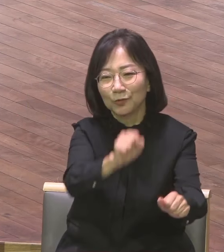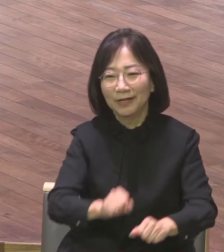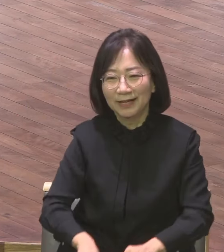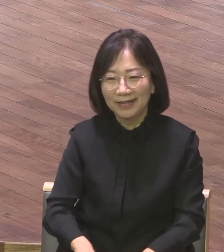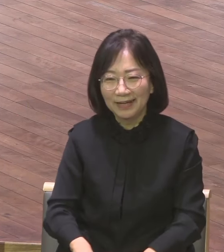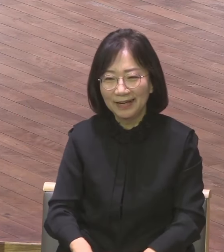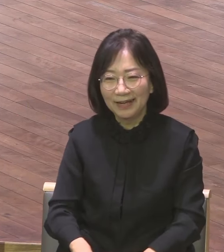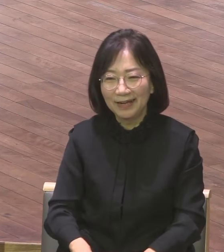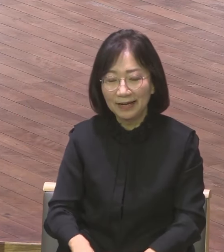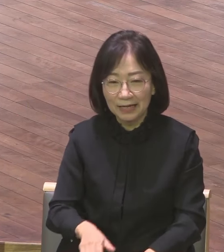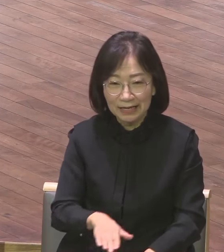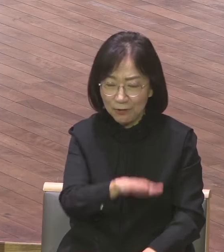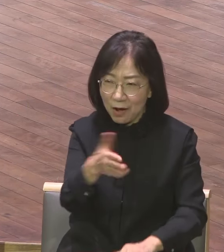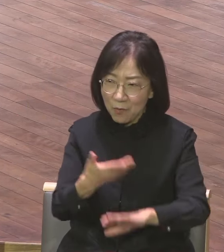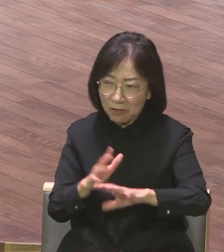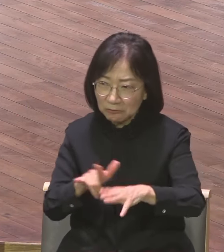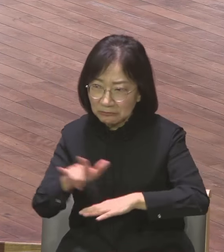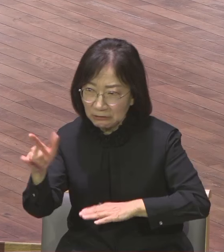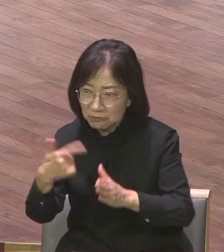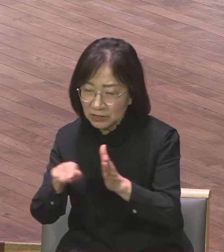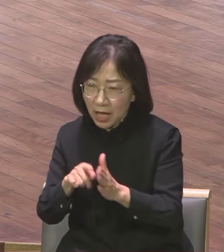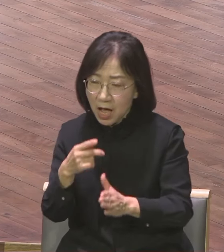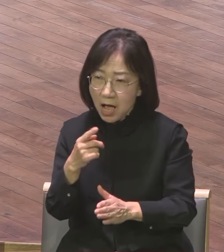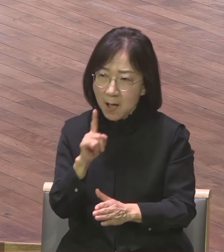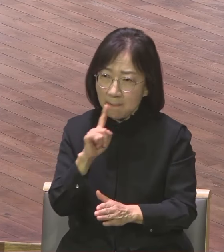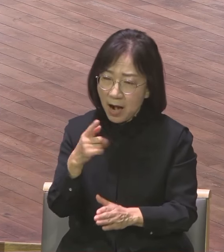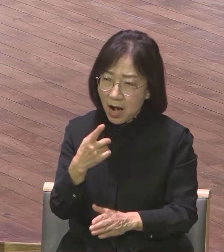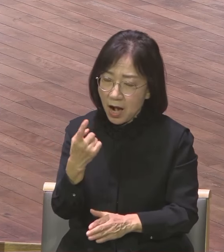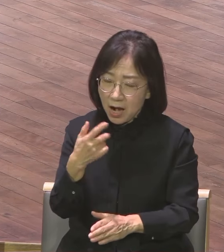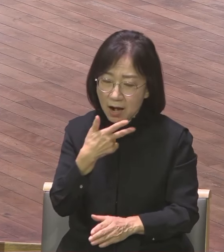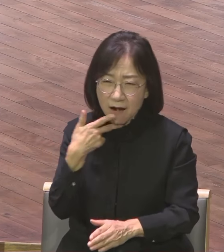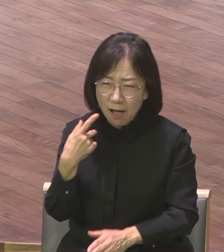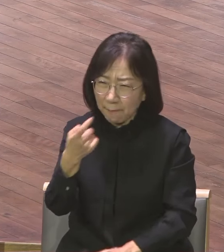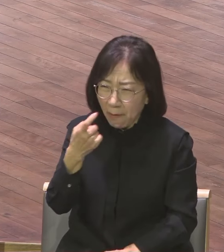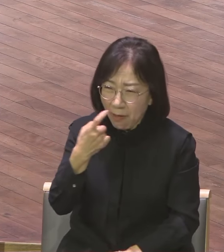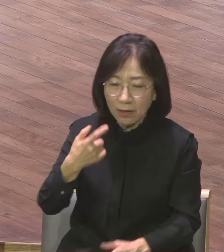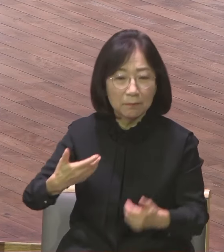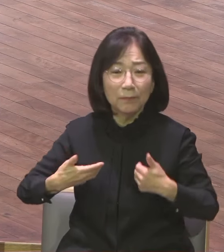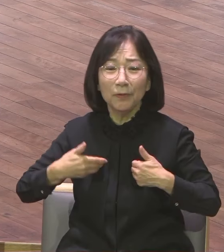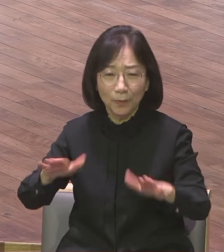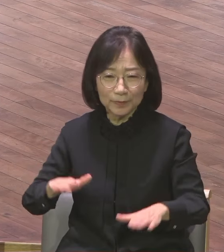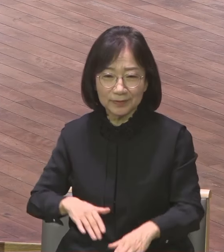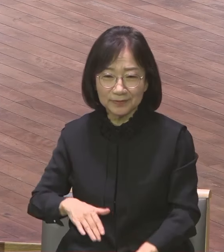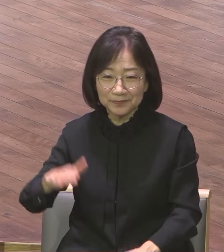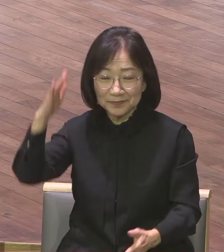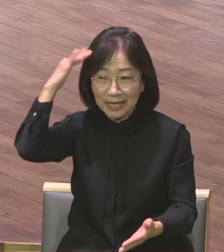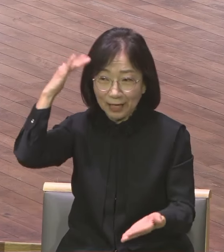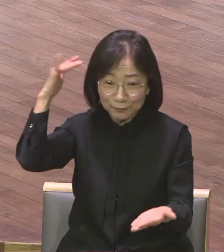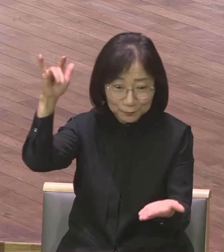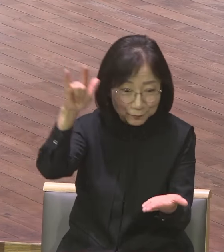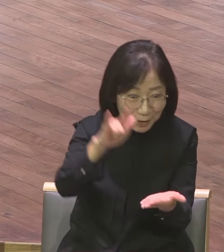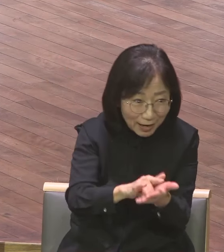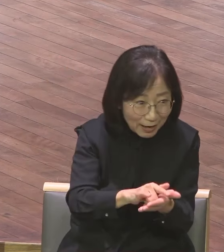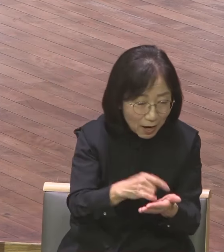없고 어느 해본들. 그러니 지금 하나님께서 우리나라를 축복하시고 다민족이 몰려오고